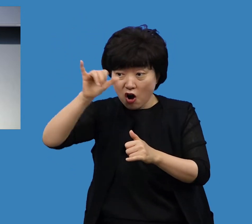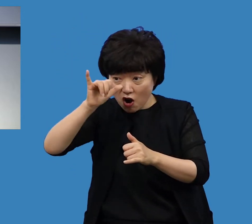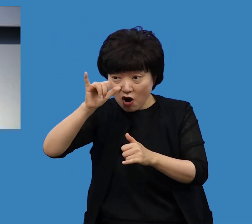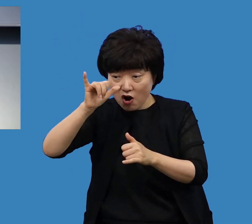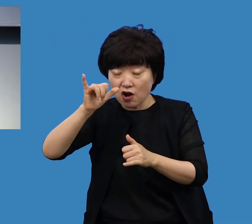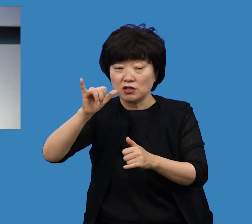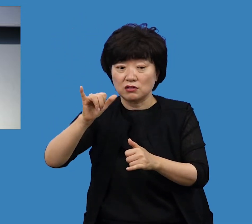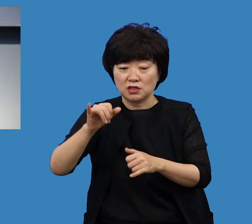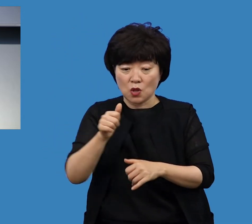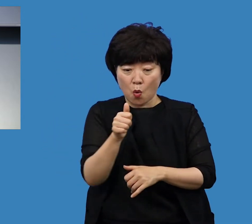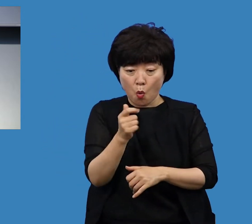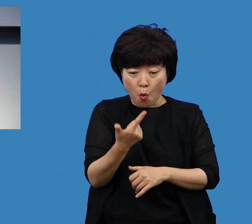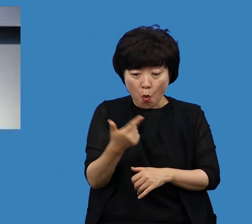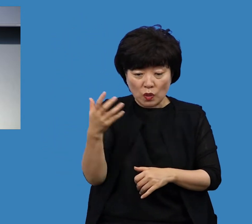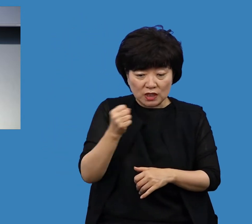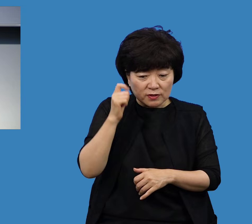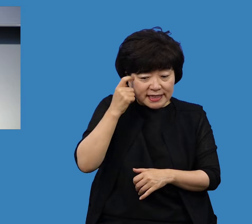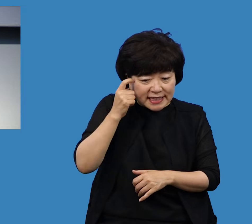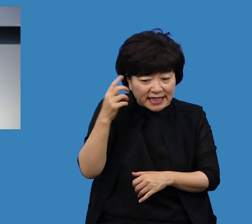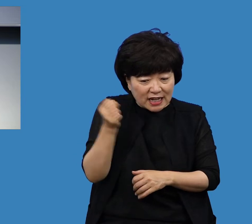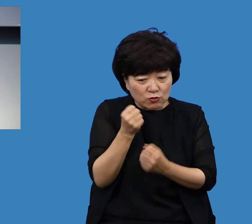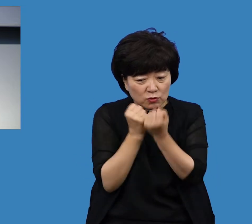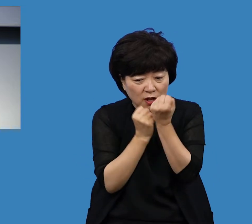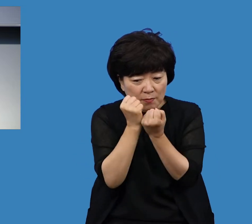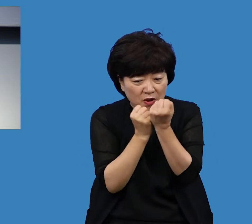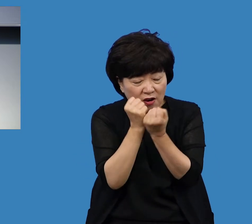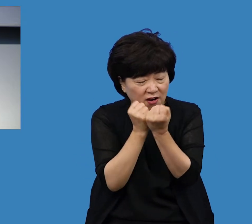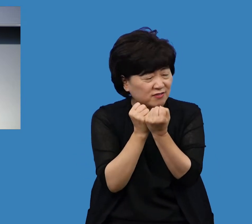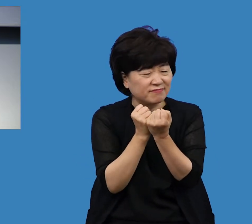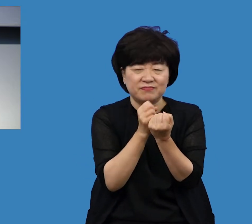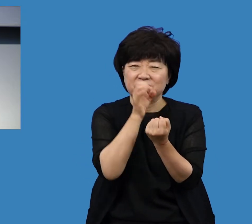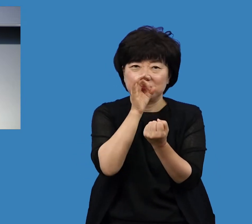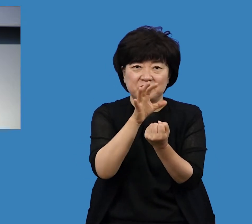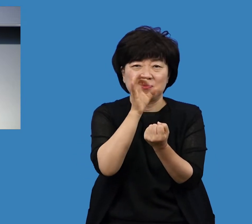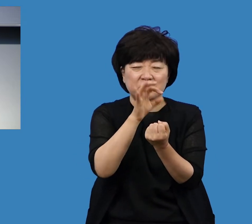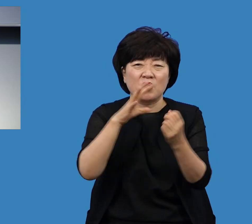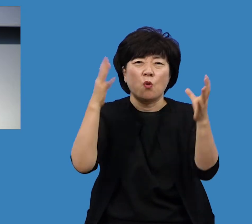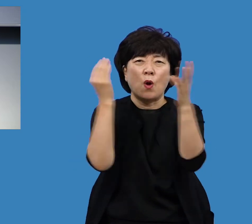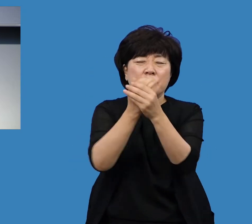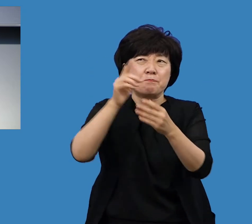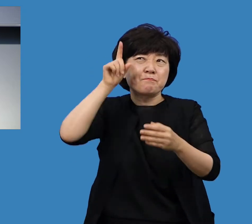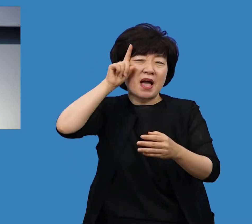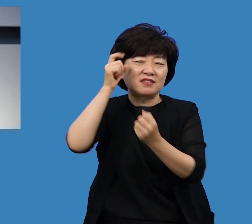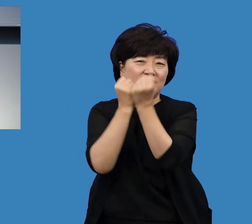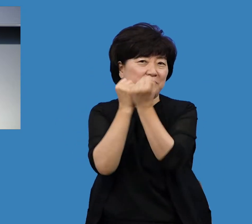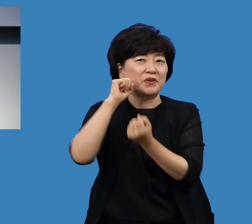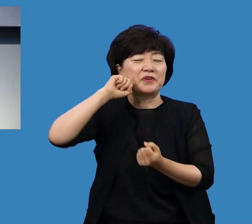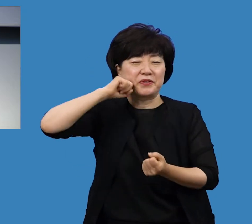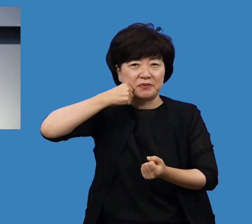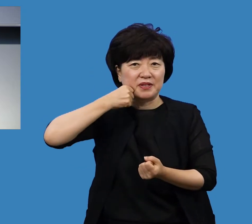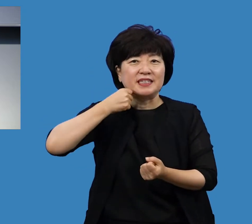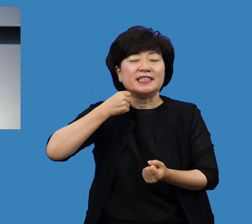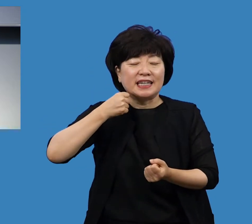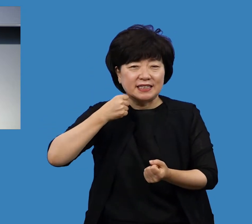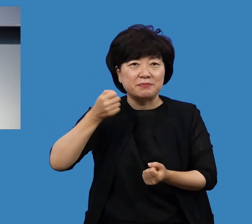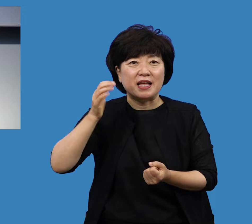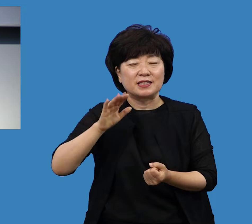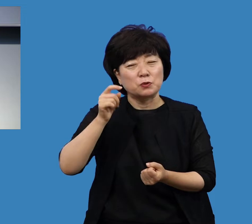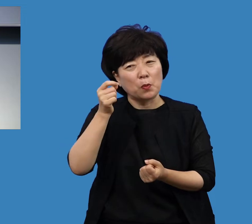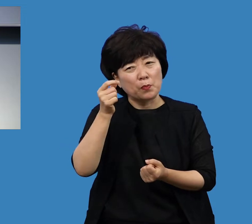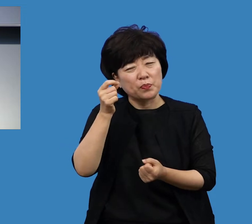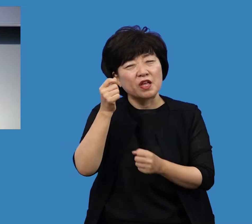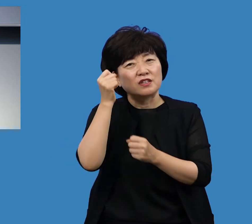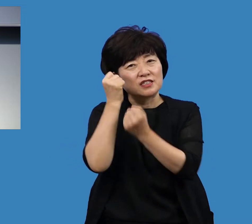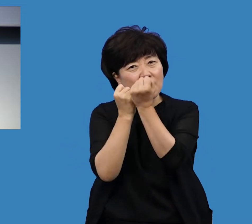그것은 혼으로 다 설명할 수 있는 영역의 것은 아니에요. 그래서 우리가 완전히 설명하는 건 불가능한데 그중에 그래도 설명할 수 있는